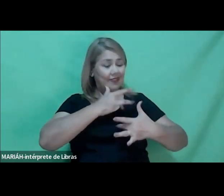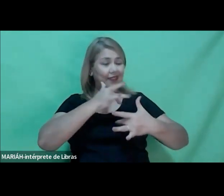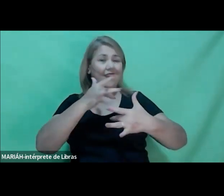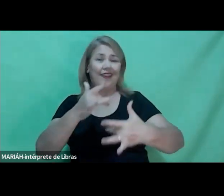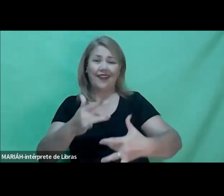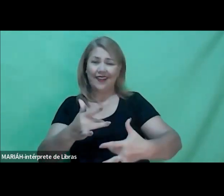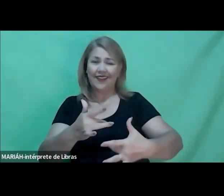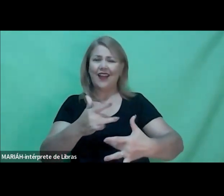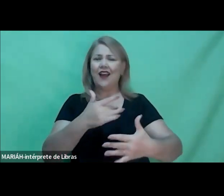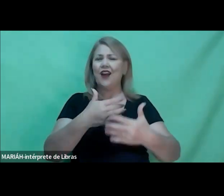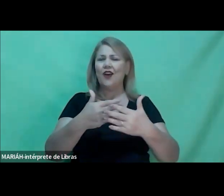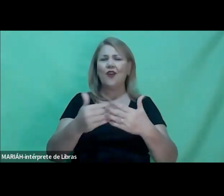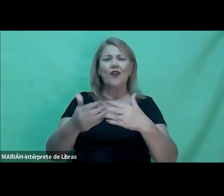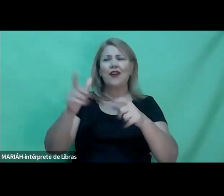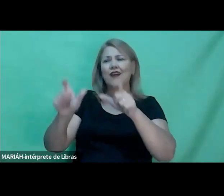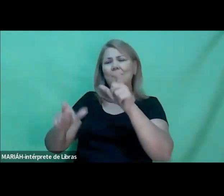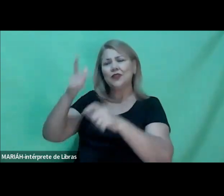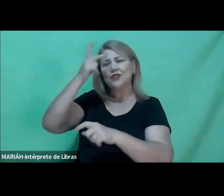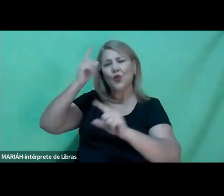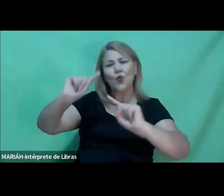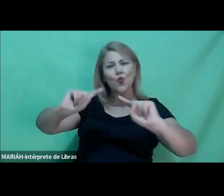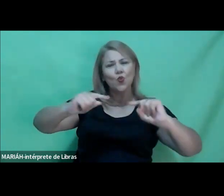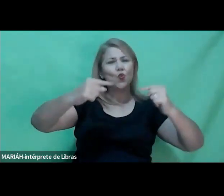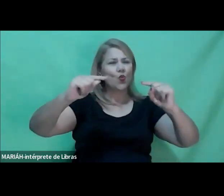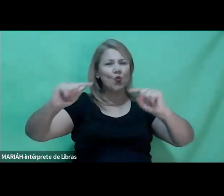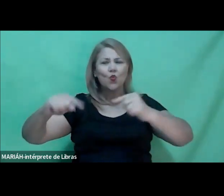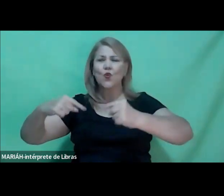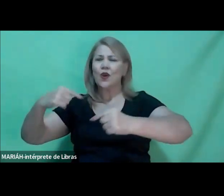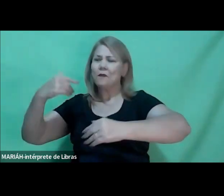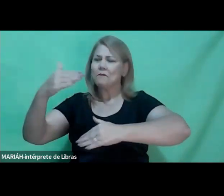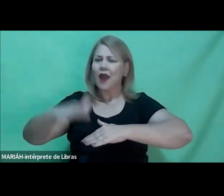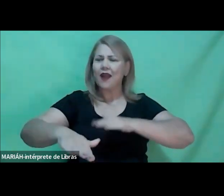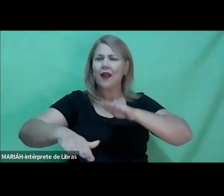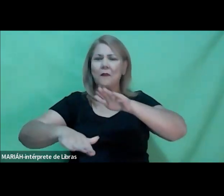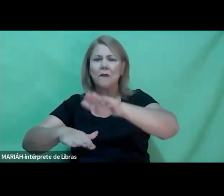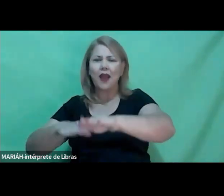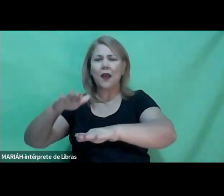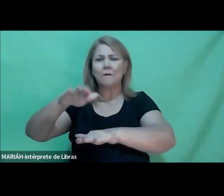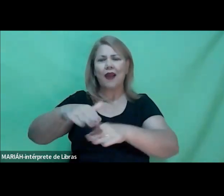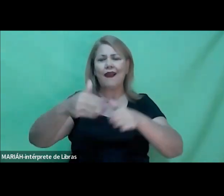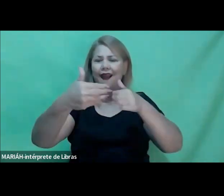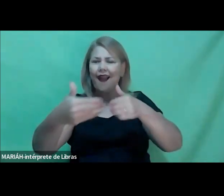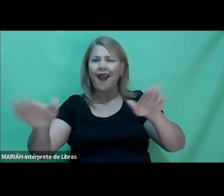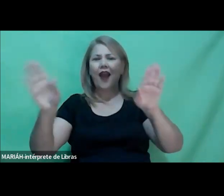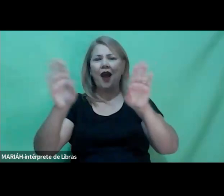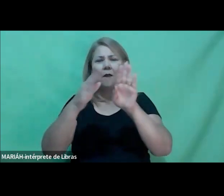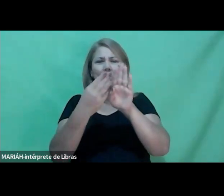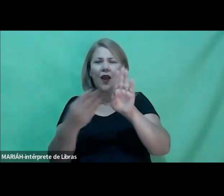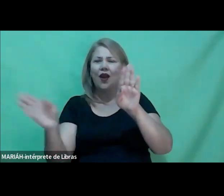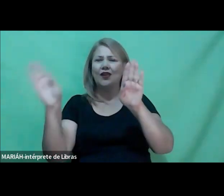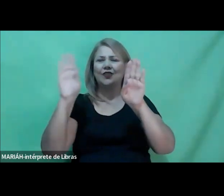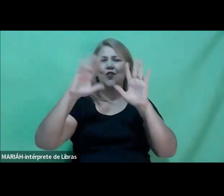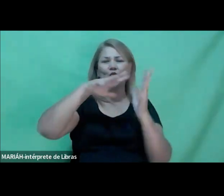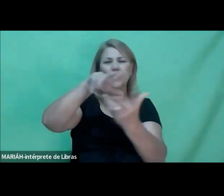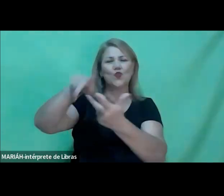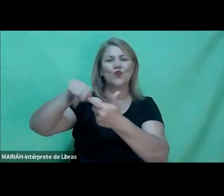paso hacia adante que va abriendo las puertas de un mundo mejor